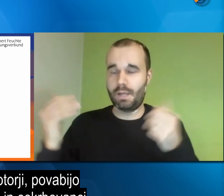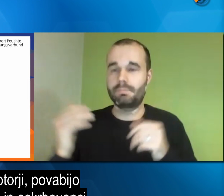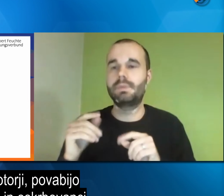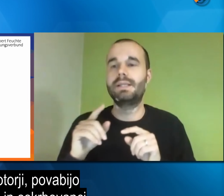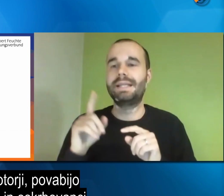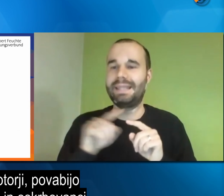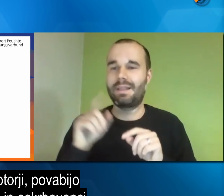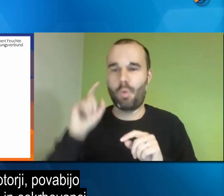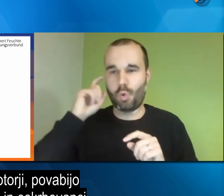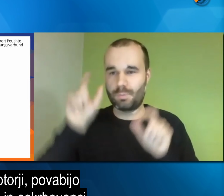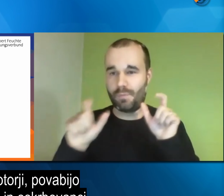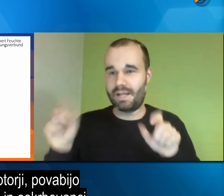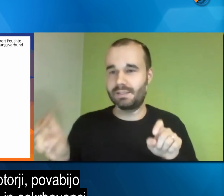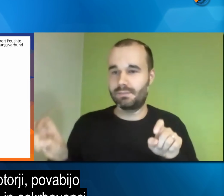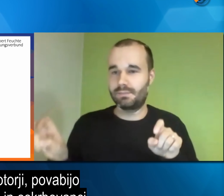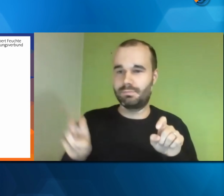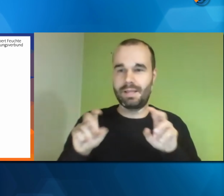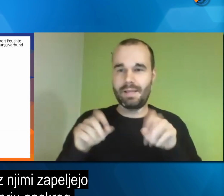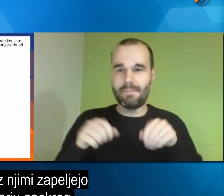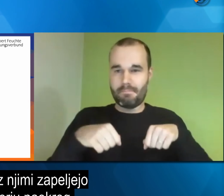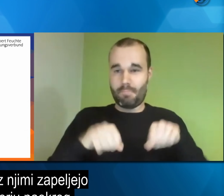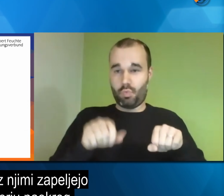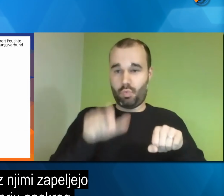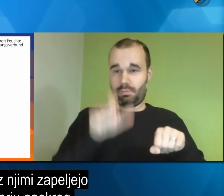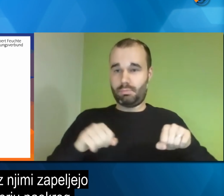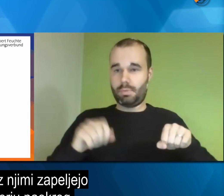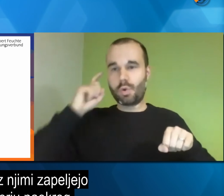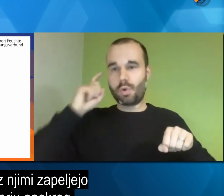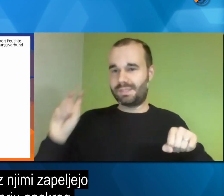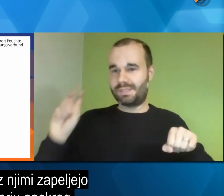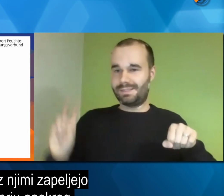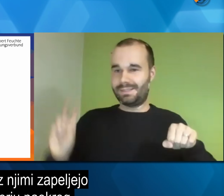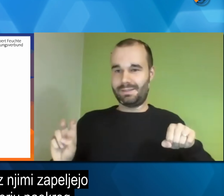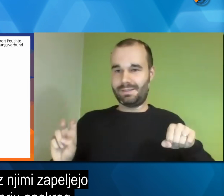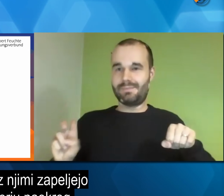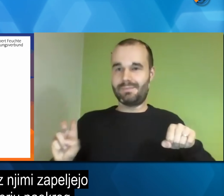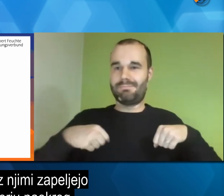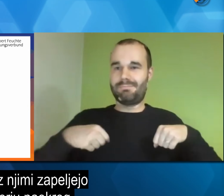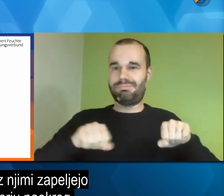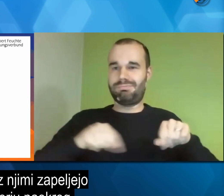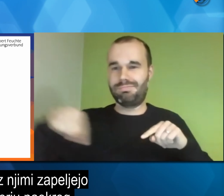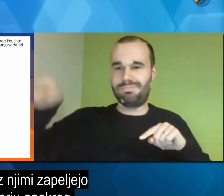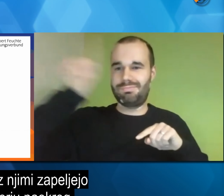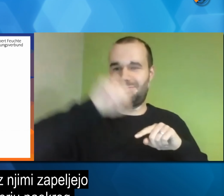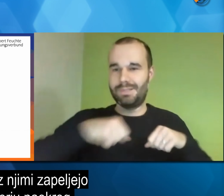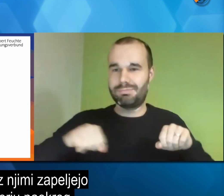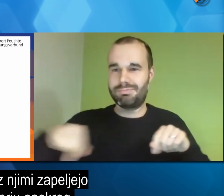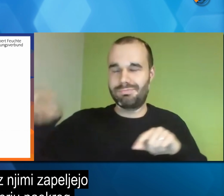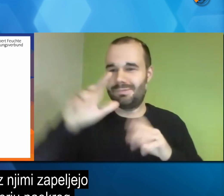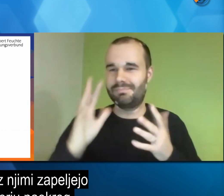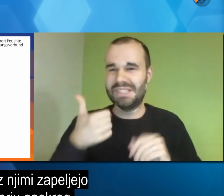povabimo motoriste in oskrbovanci se lahko z njimi zapeljejo na motorju